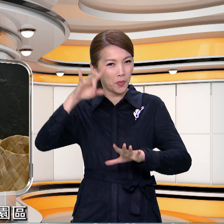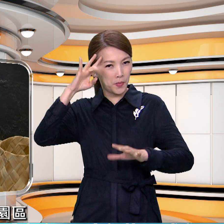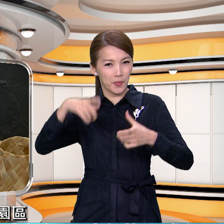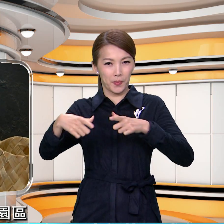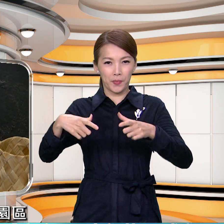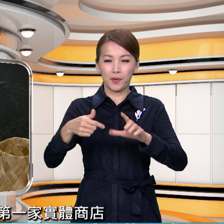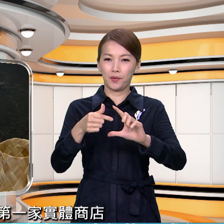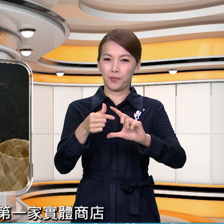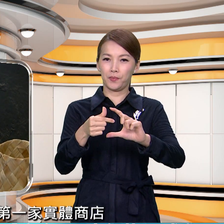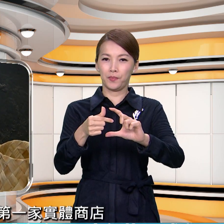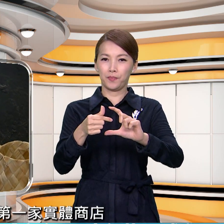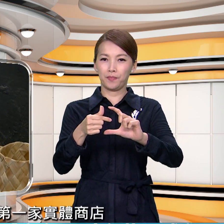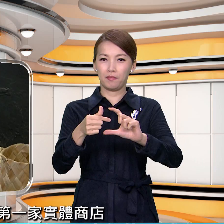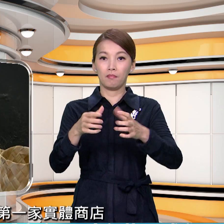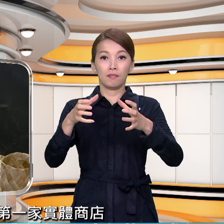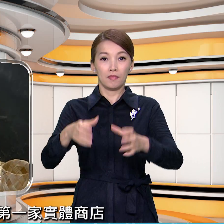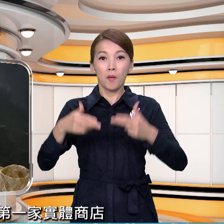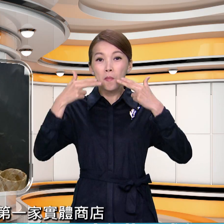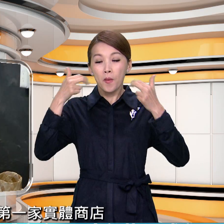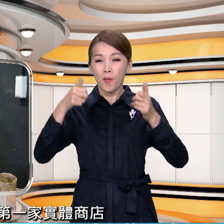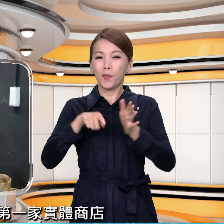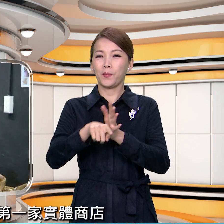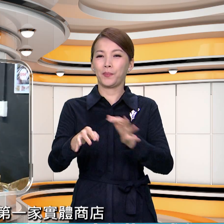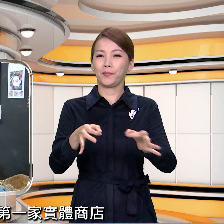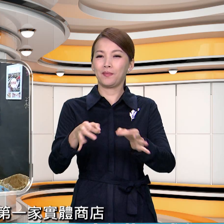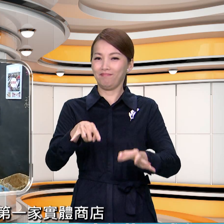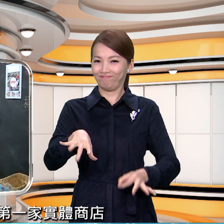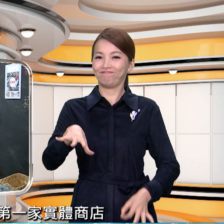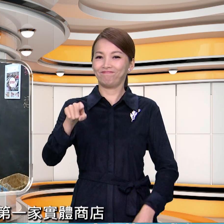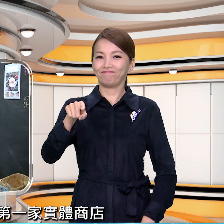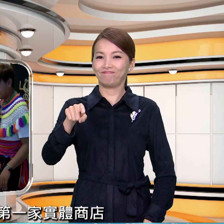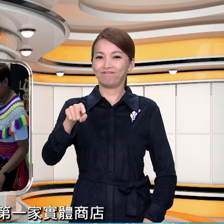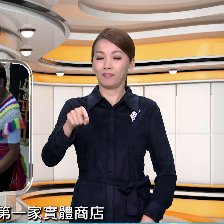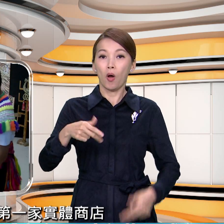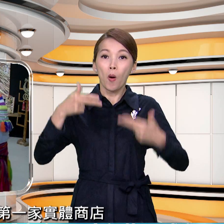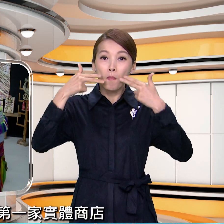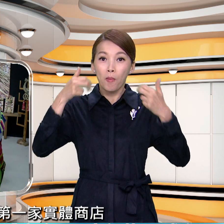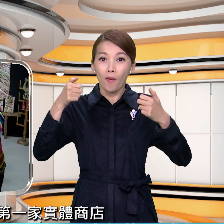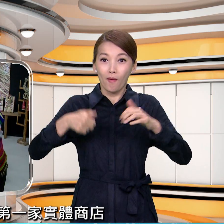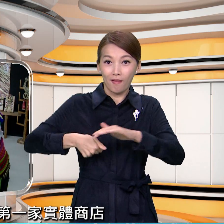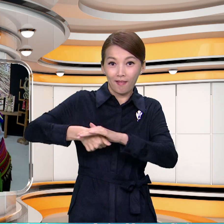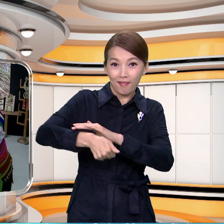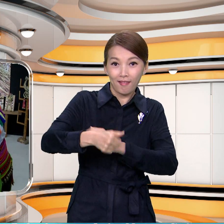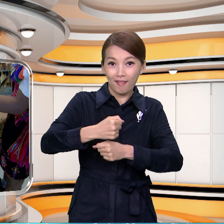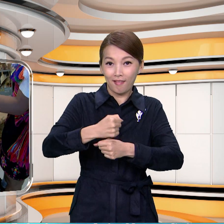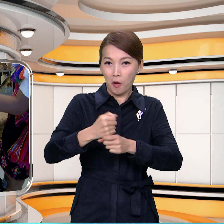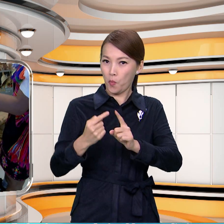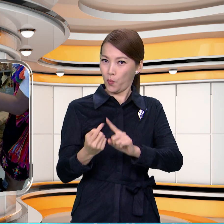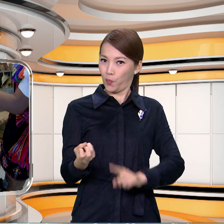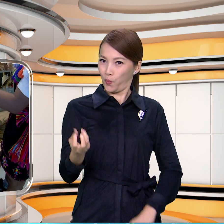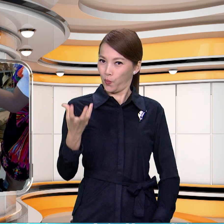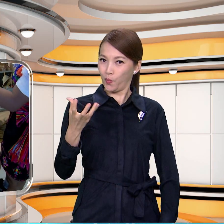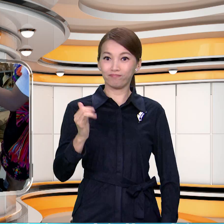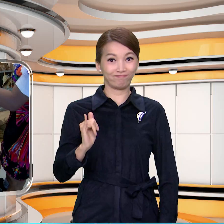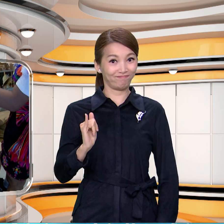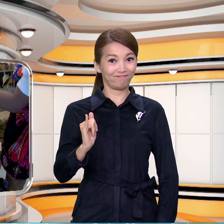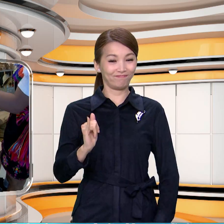区开设了原住民部落第一家的实体商店，协助在地就业。